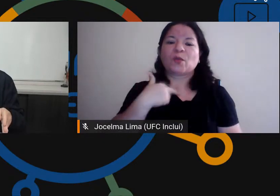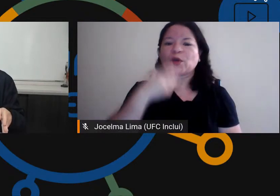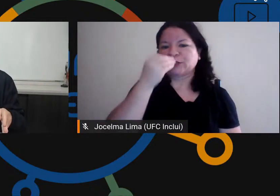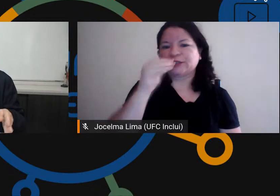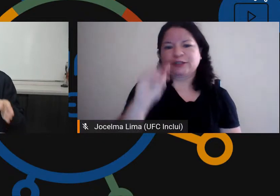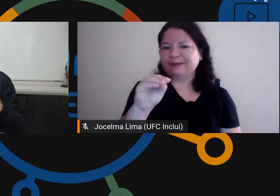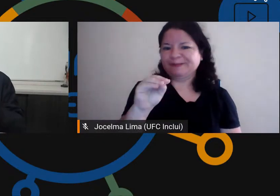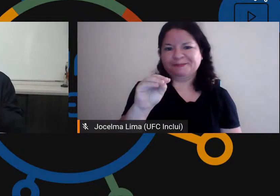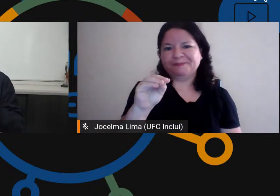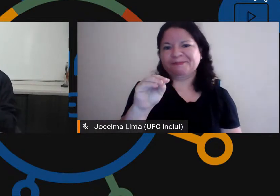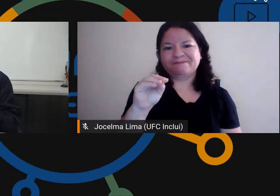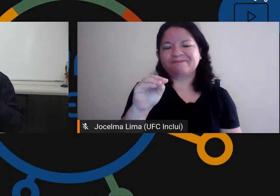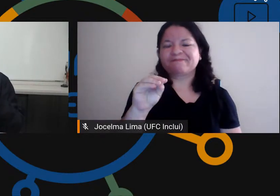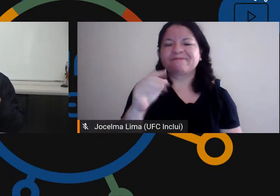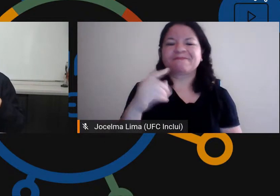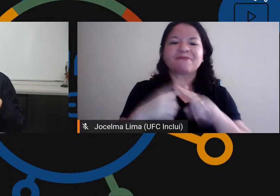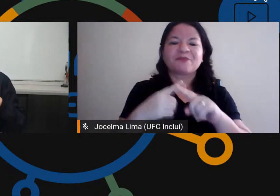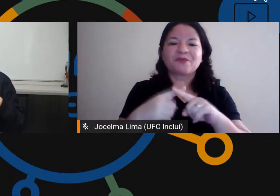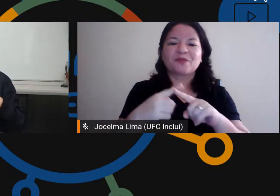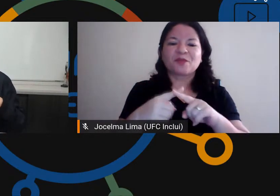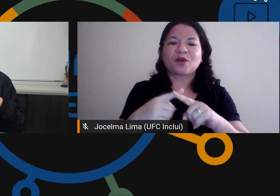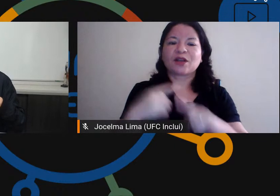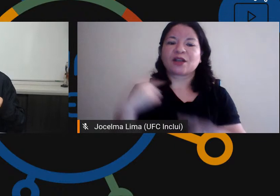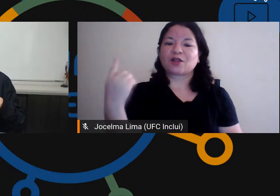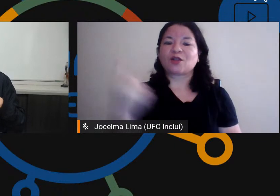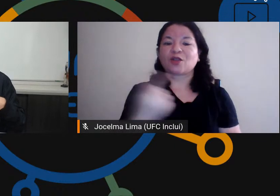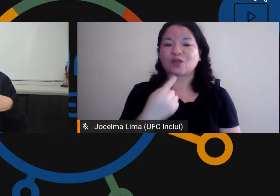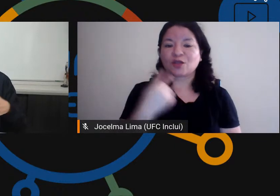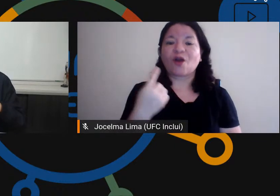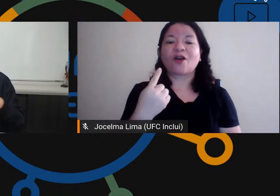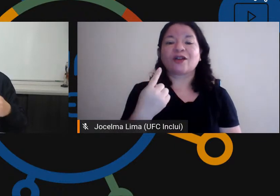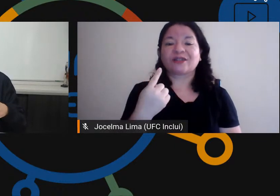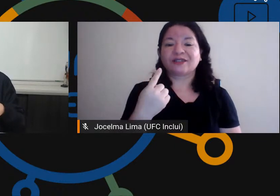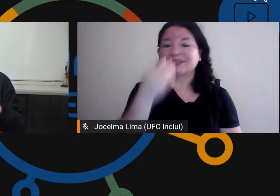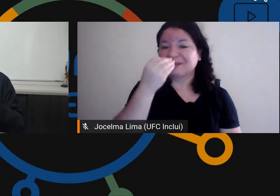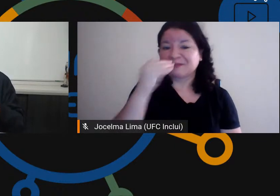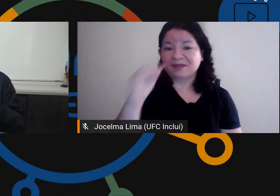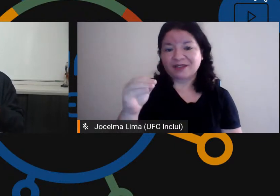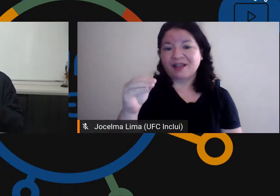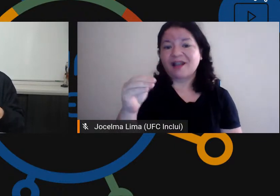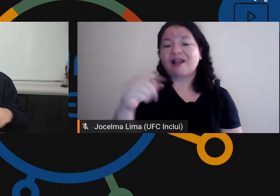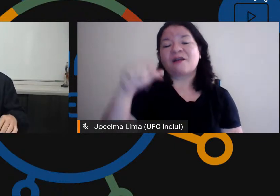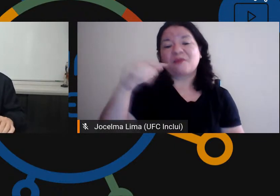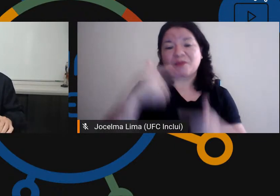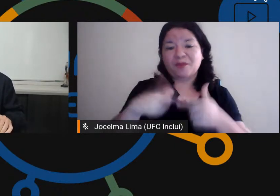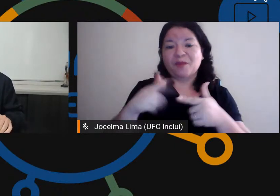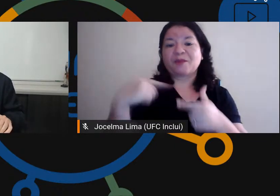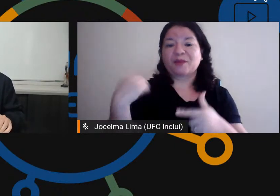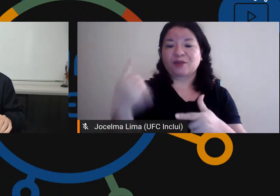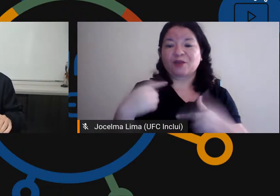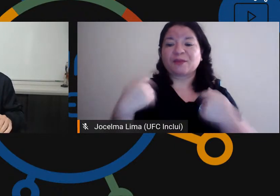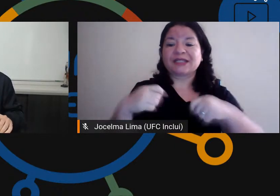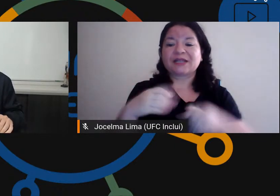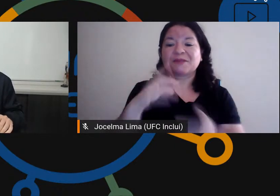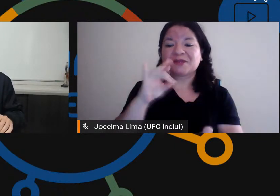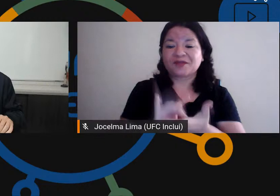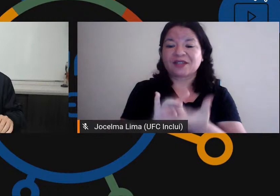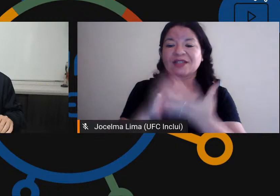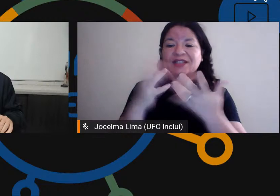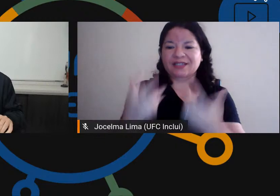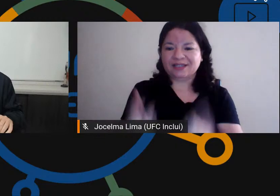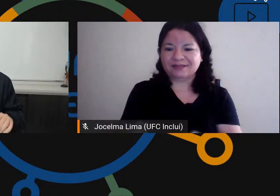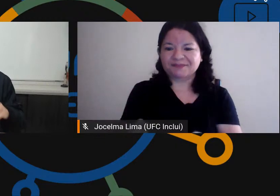ignorar. Porque quem mora na praia somos nós mesmos, né? Então, nós não podemos ser mais realistas que o rei. Ok?